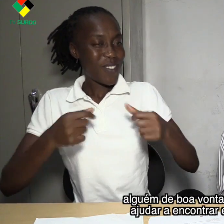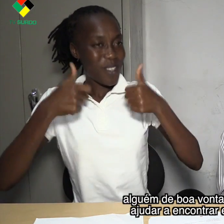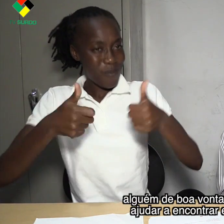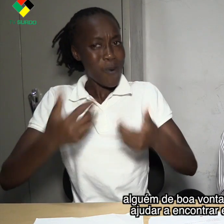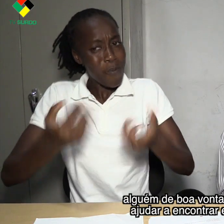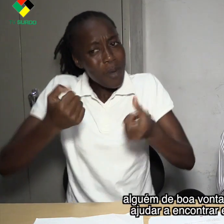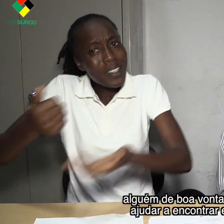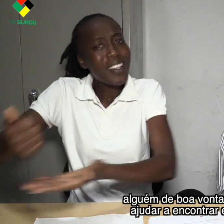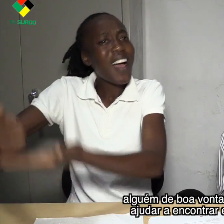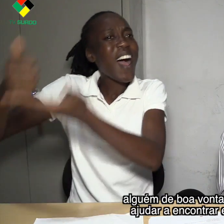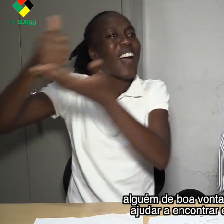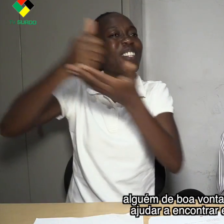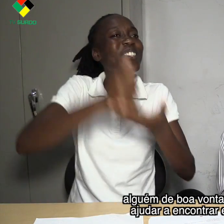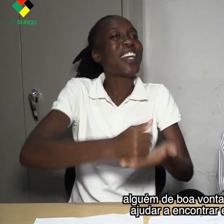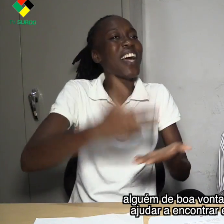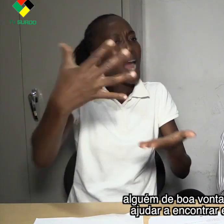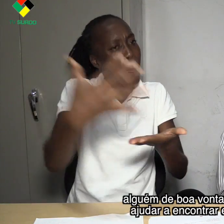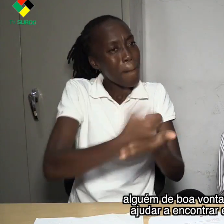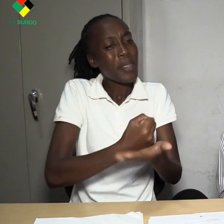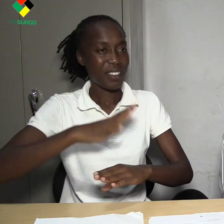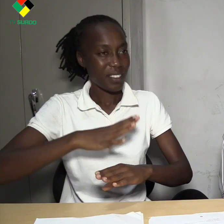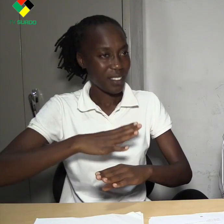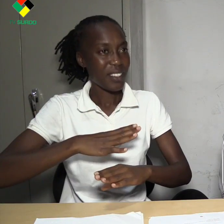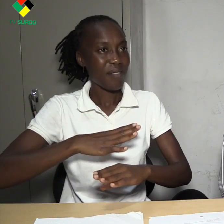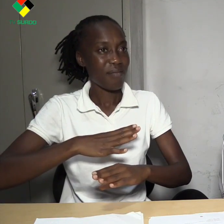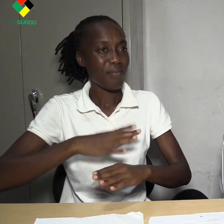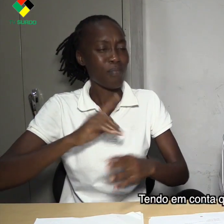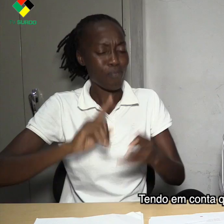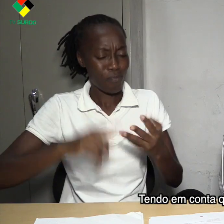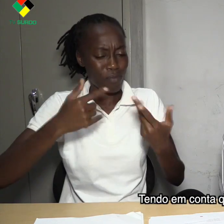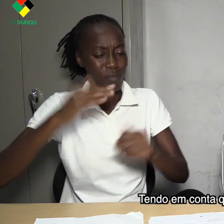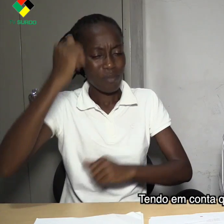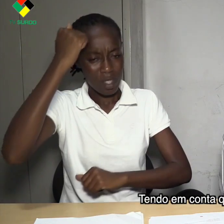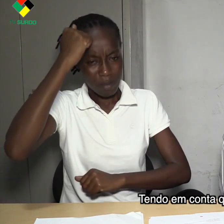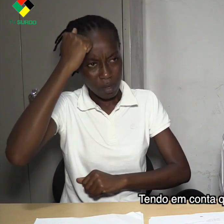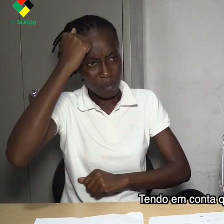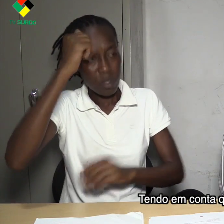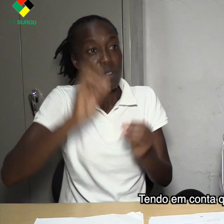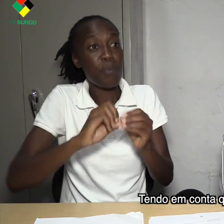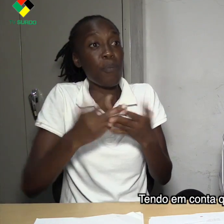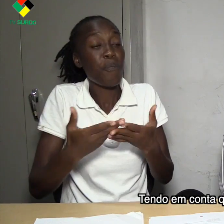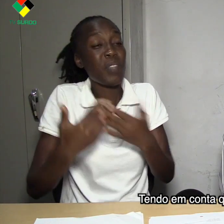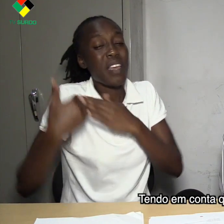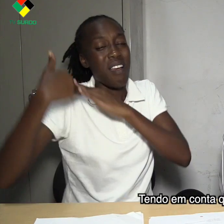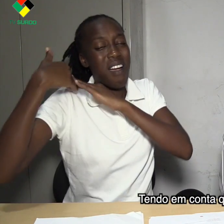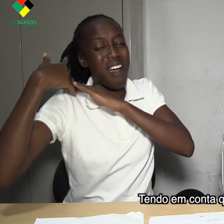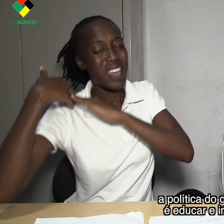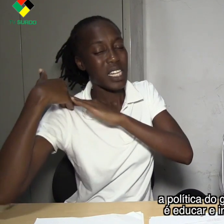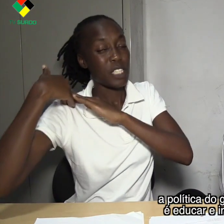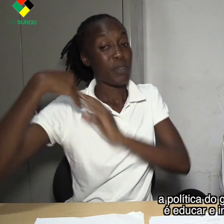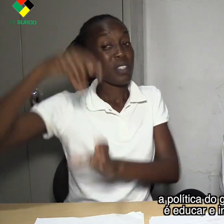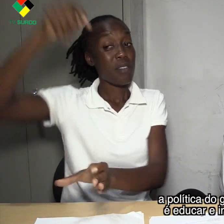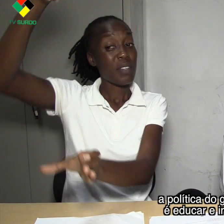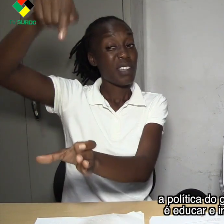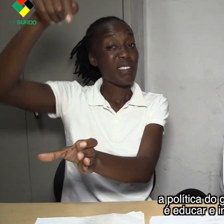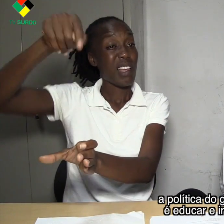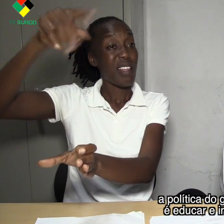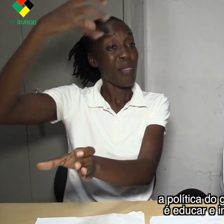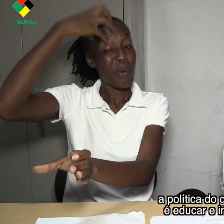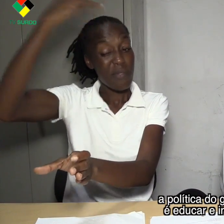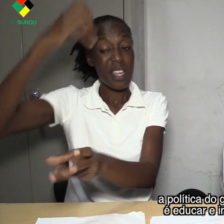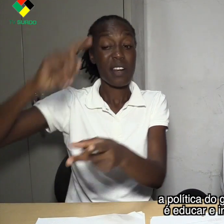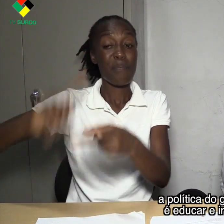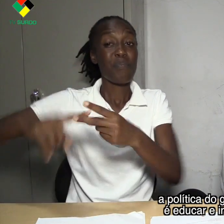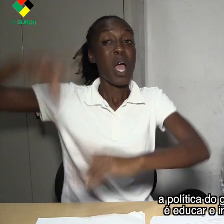a encontrar este material. Tendo em conta que o papel do governo, a política